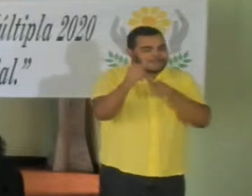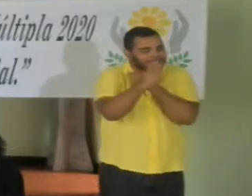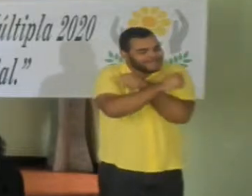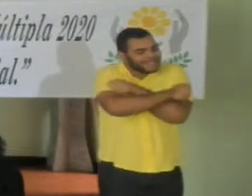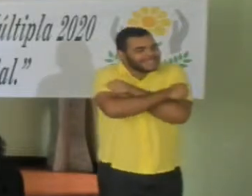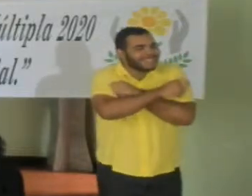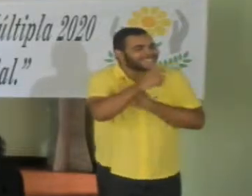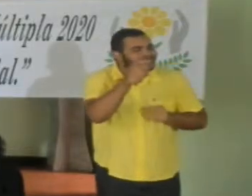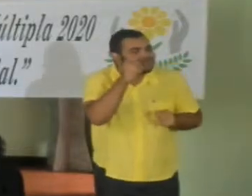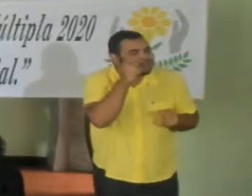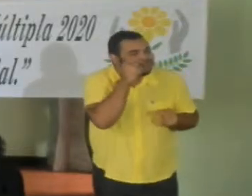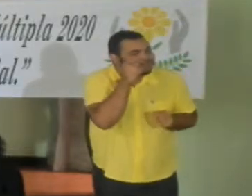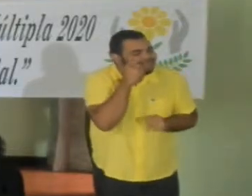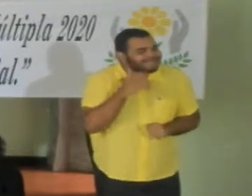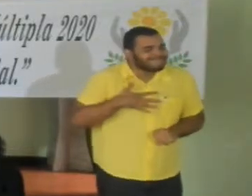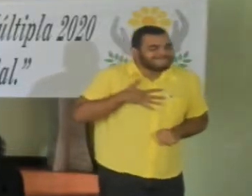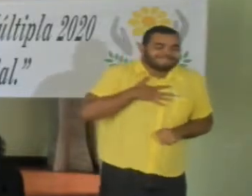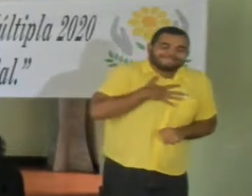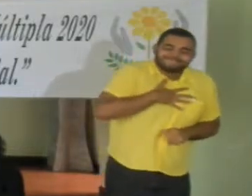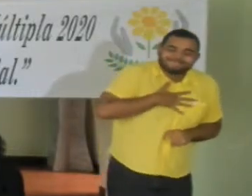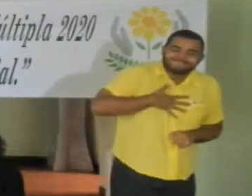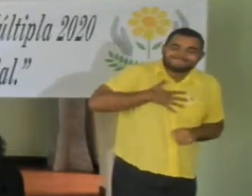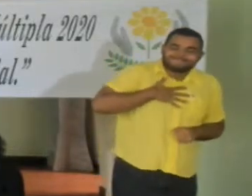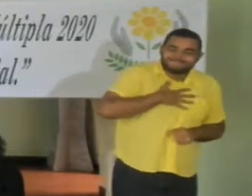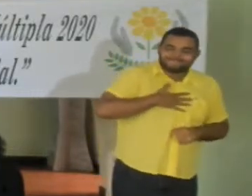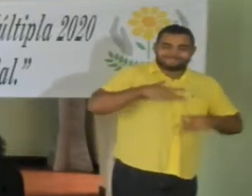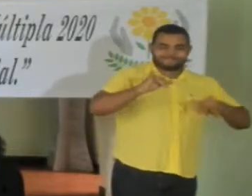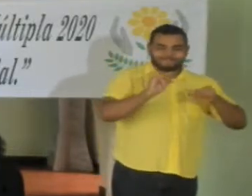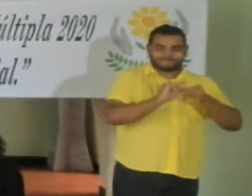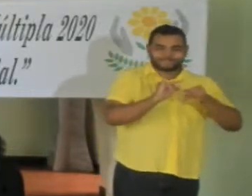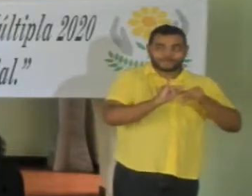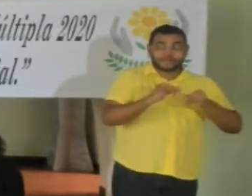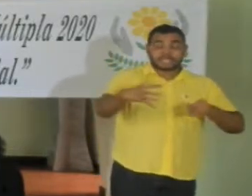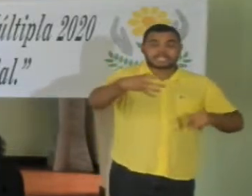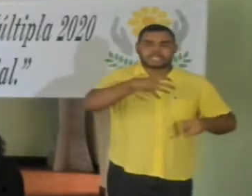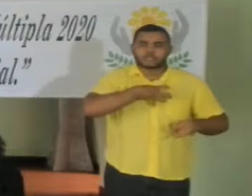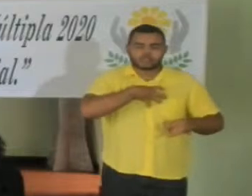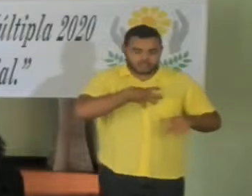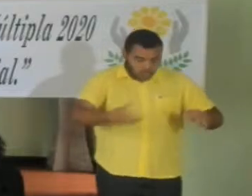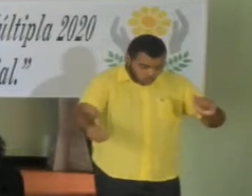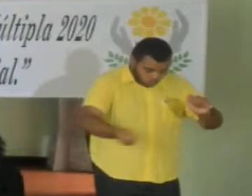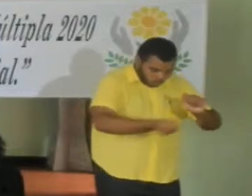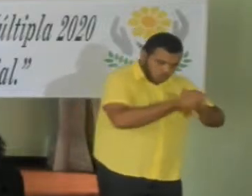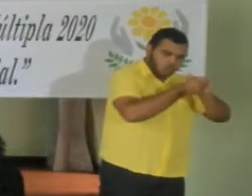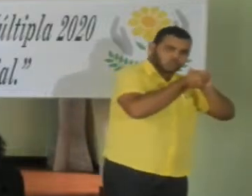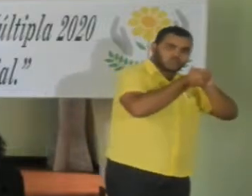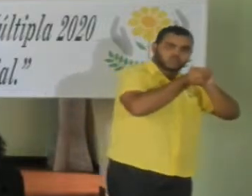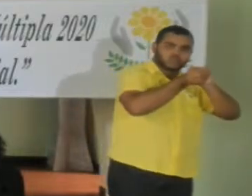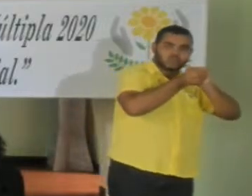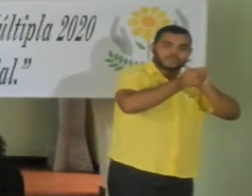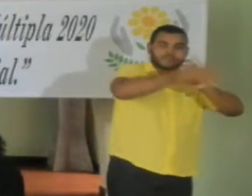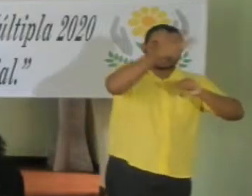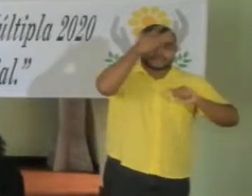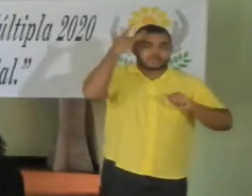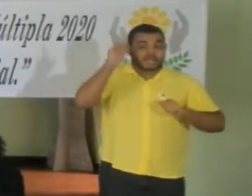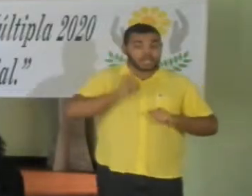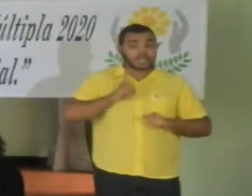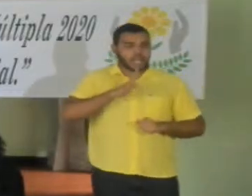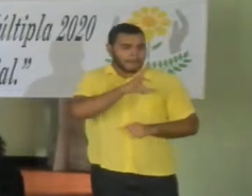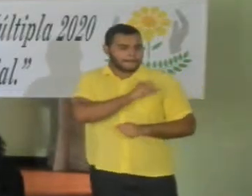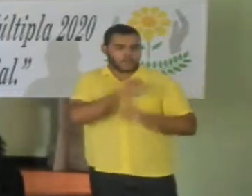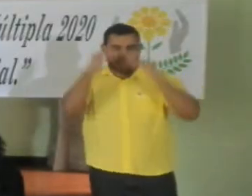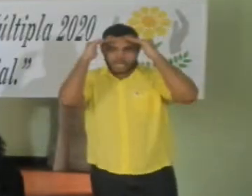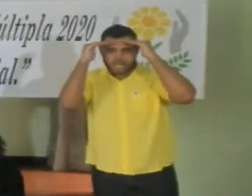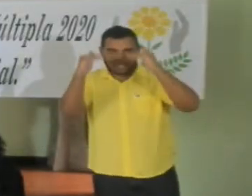abraçarmos pessoalmente como gostamos de fazer. Sentir que estamos juntos daqueles que nós amamos e